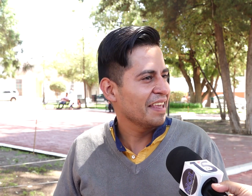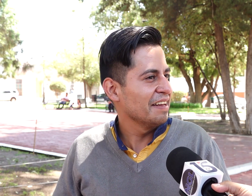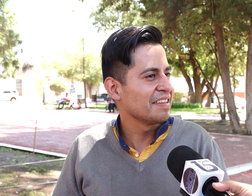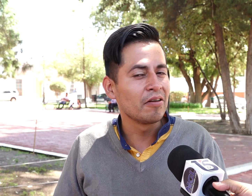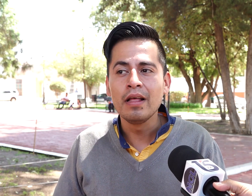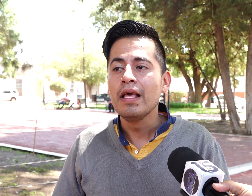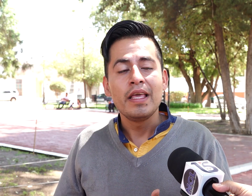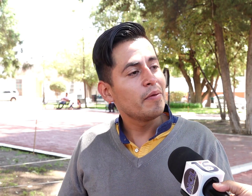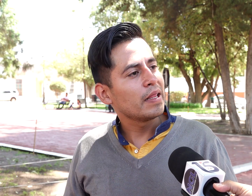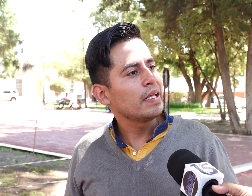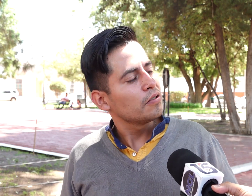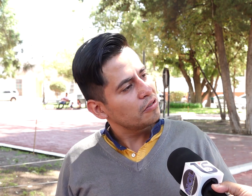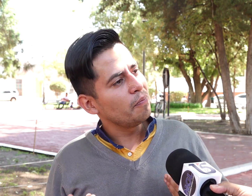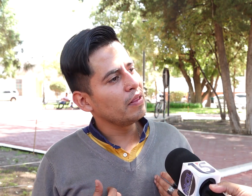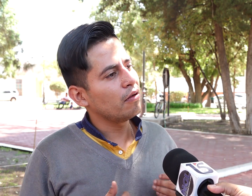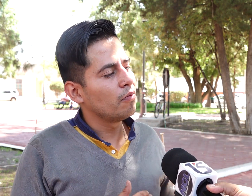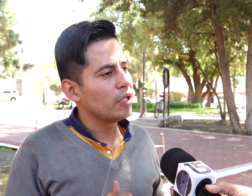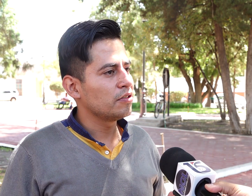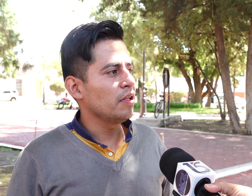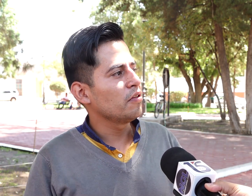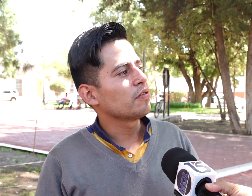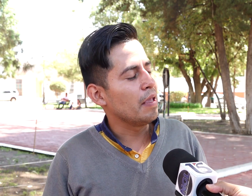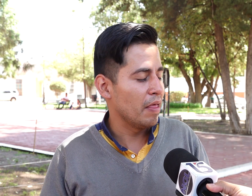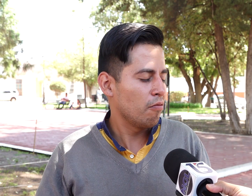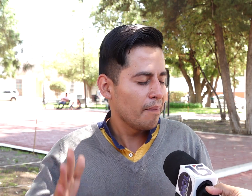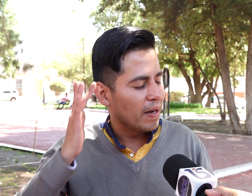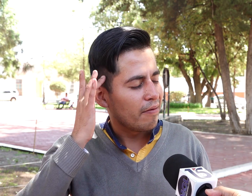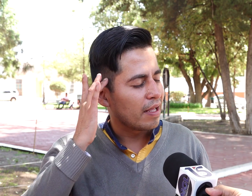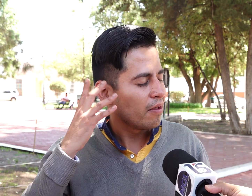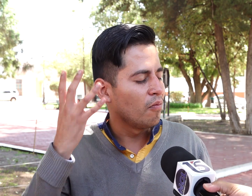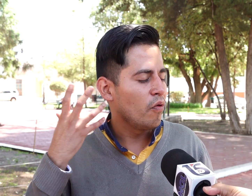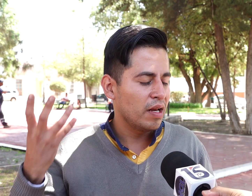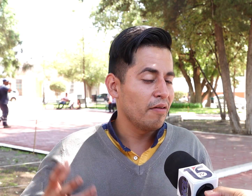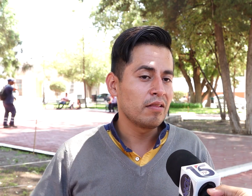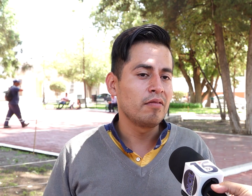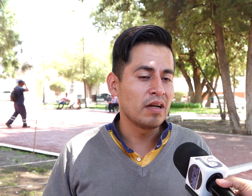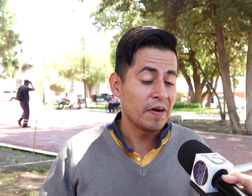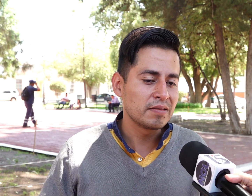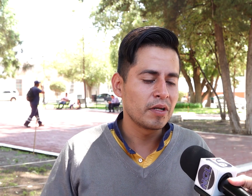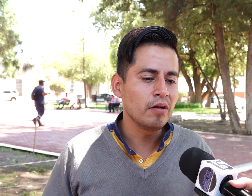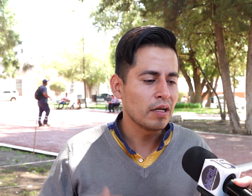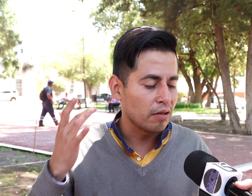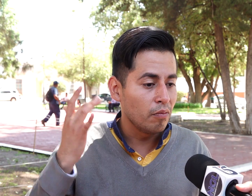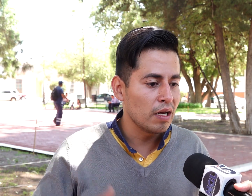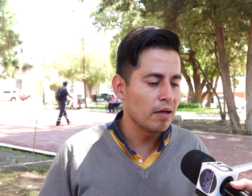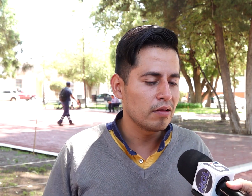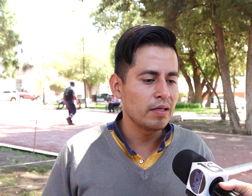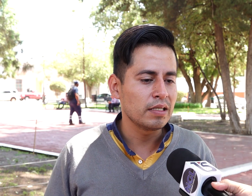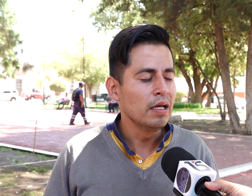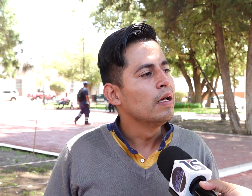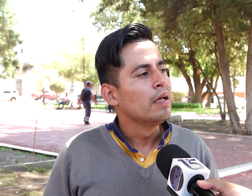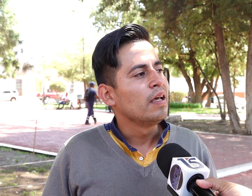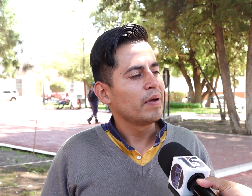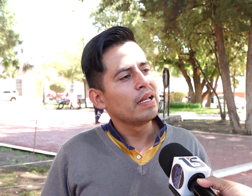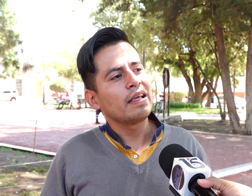aquí, verdad? Aquí en el salón. Y me platiqué, si yo soy el puente de comunicación de ellos, y me dejó una palabra que tengo muy clavada, una frase, perdón, que tengo muy clavada,